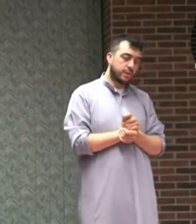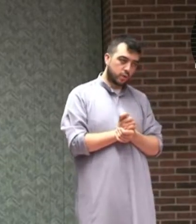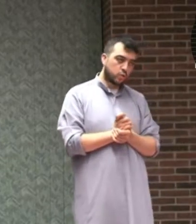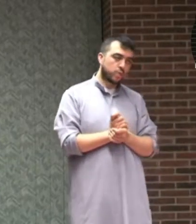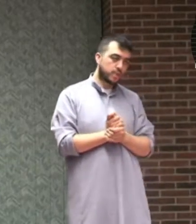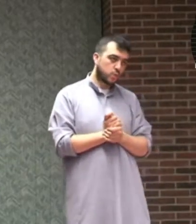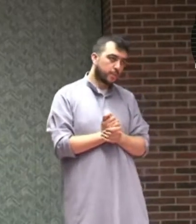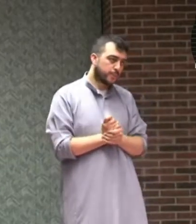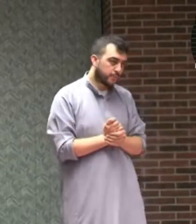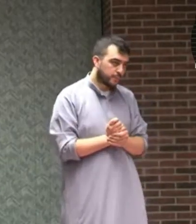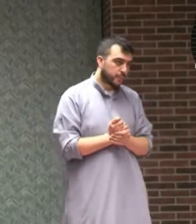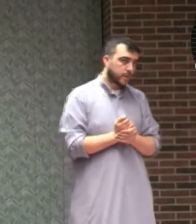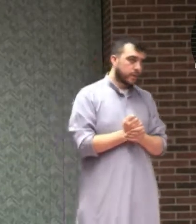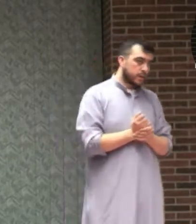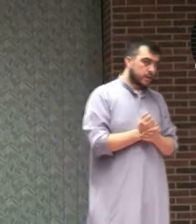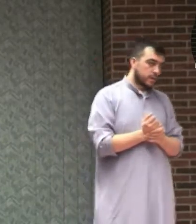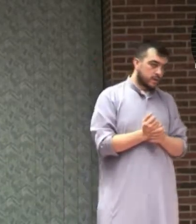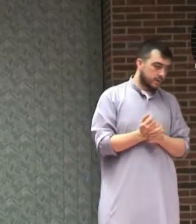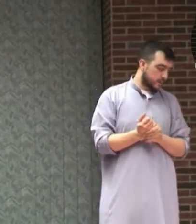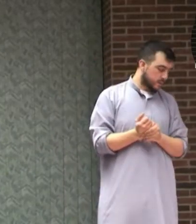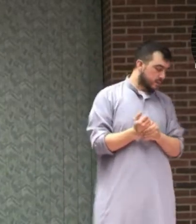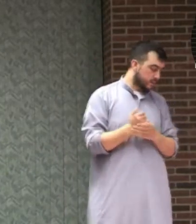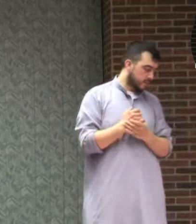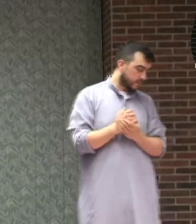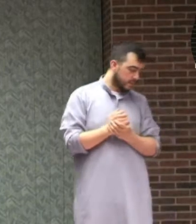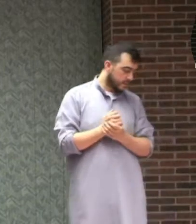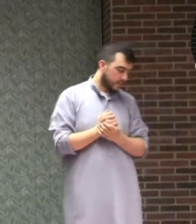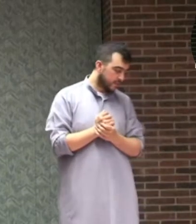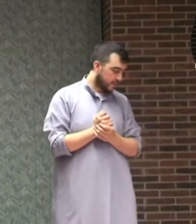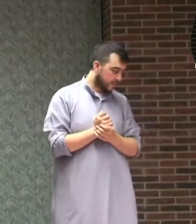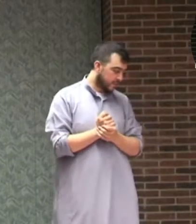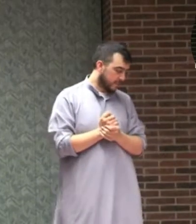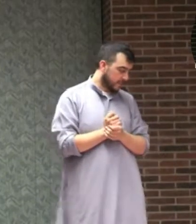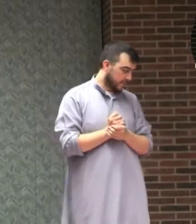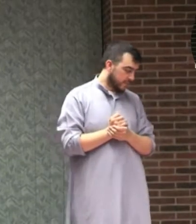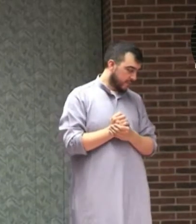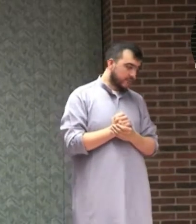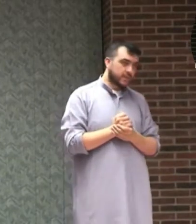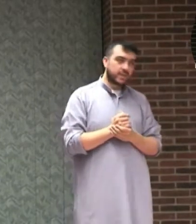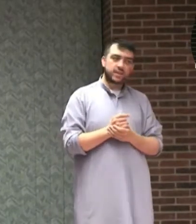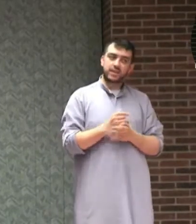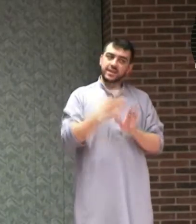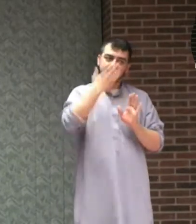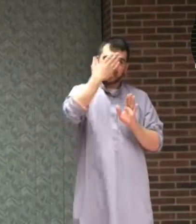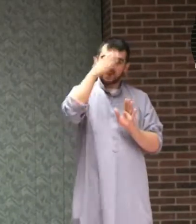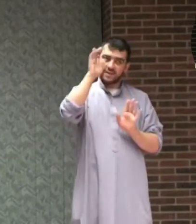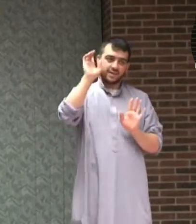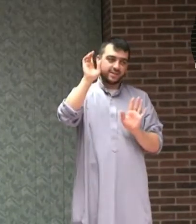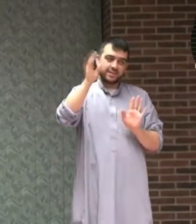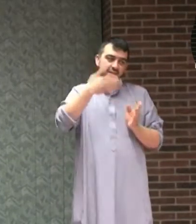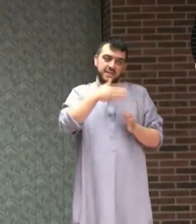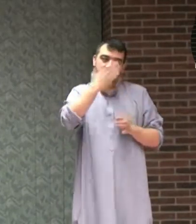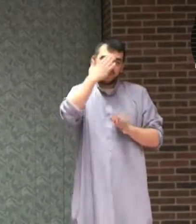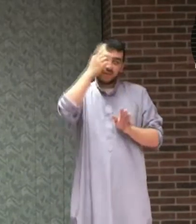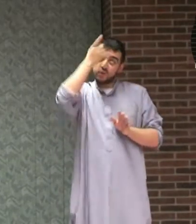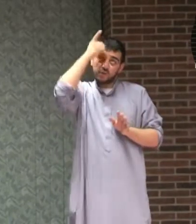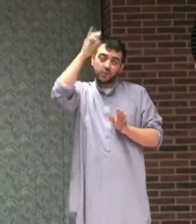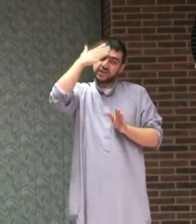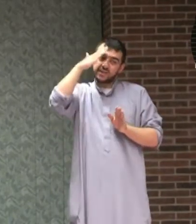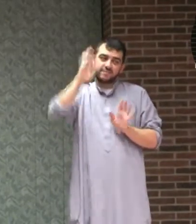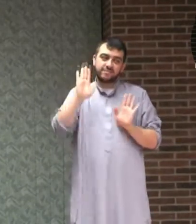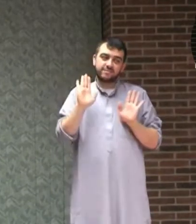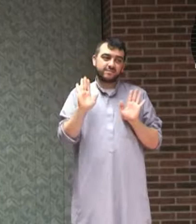les séjours de Shawwal, comment font-ils? Est-ce qu'il doit donner également une compensation? Allahu a'lam. Allahu a'lam. Ouais. Pour les séjours de Shawwal, Allahu